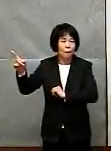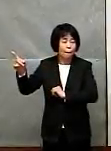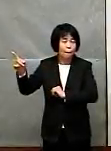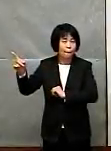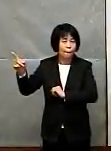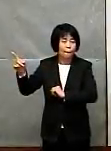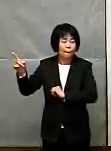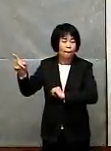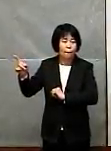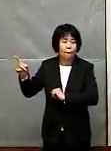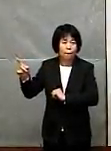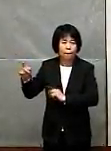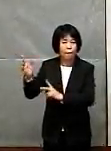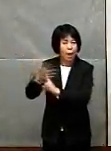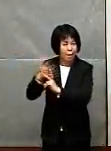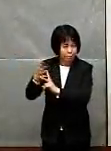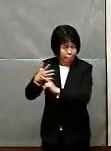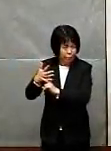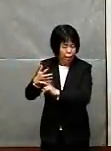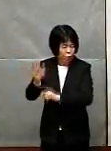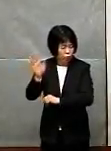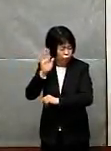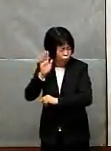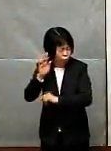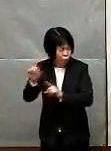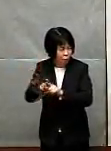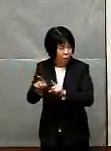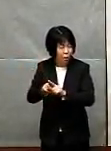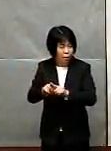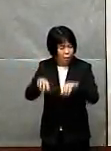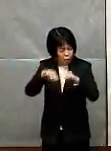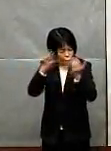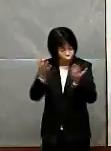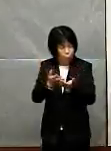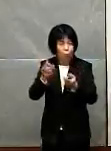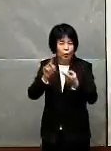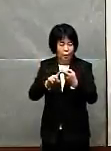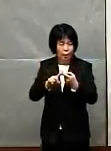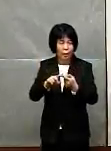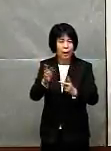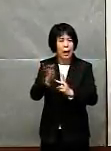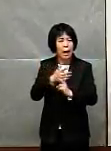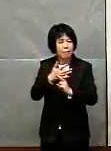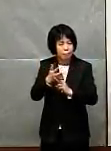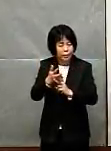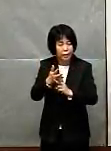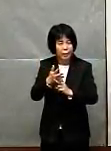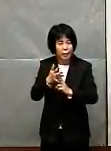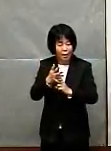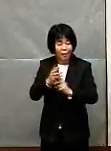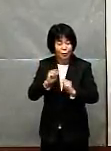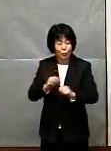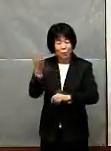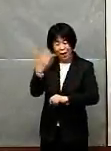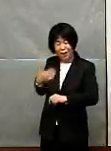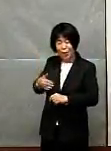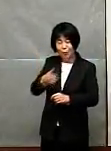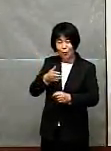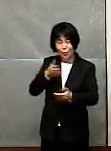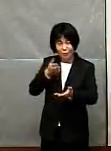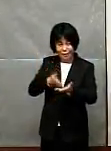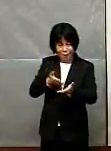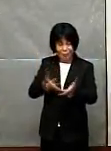その判断もお聞きしながらですね、総合的に判断していくということを前に申し上げているのですけれども